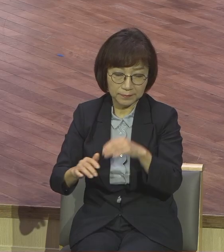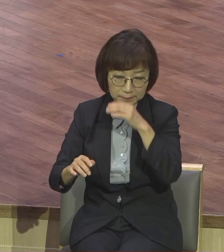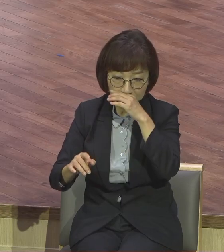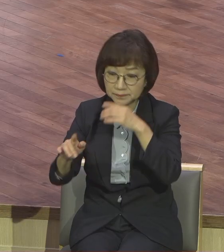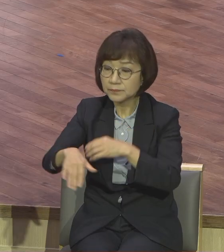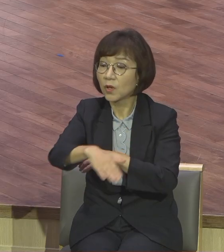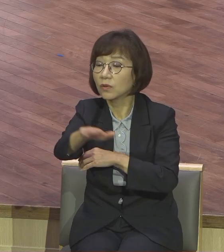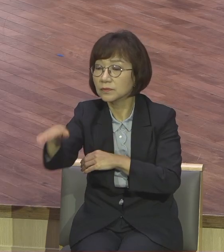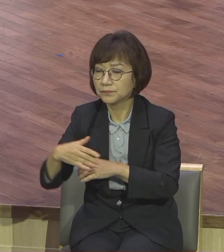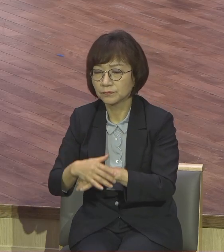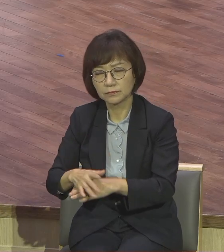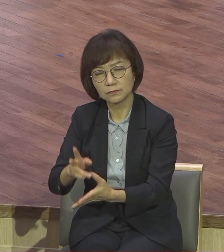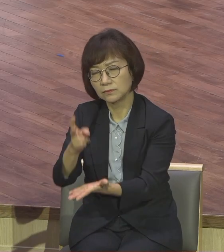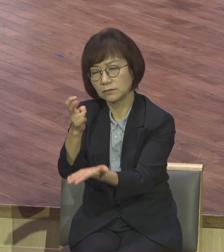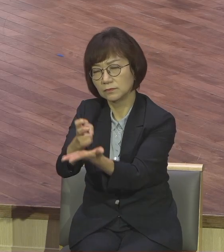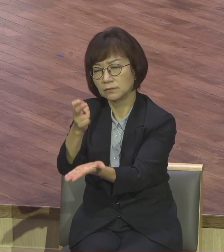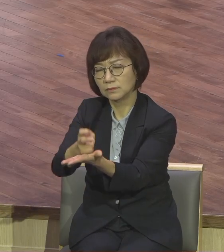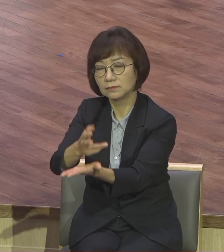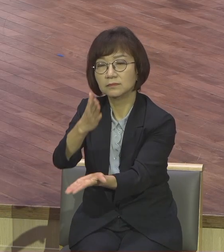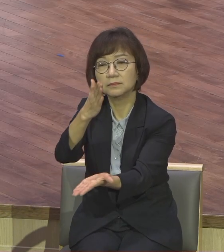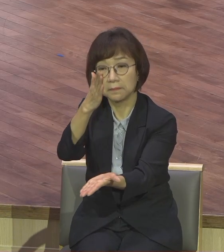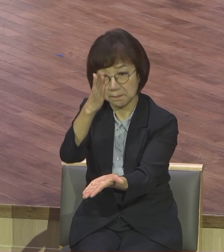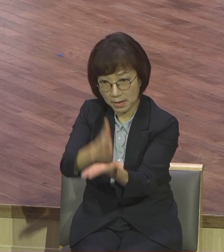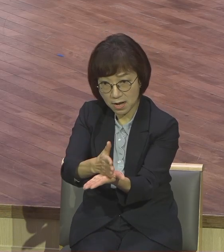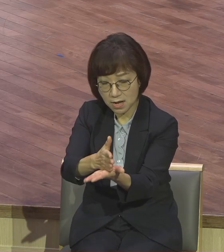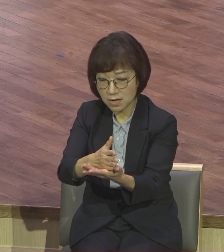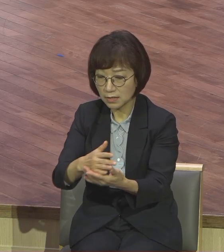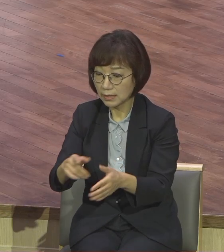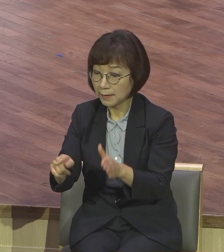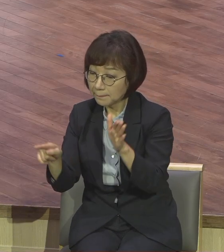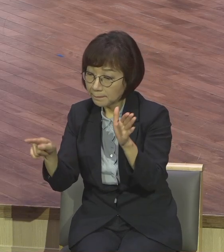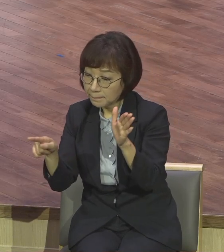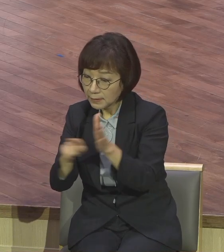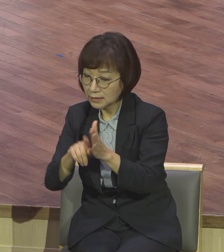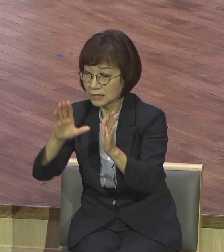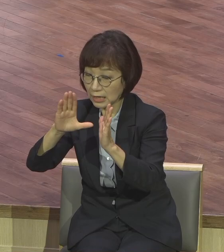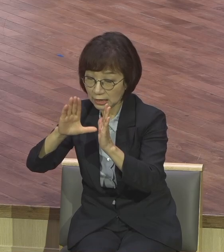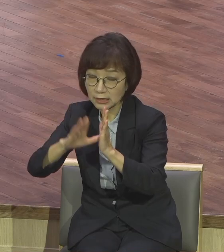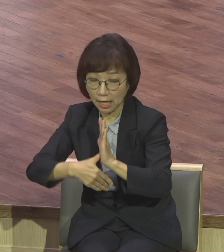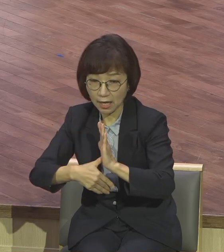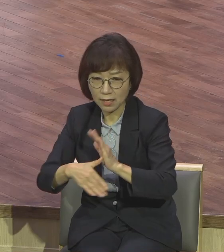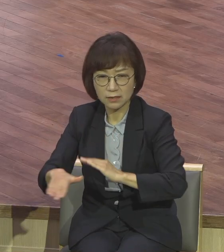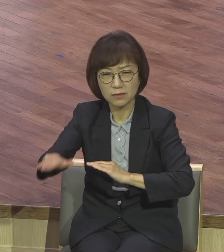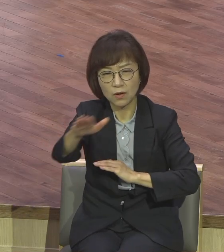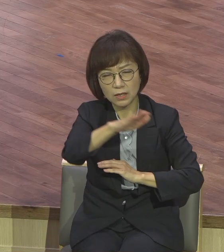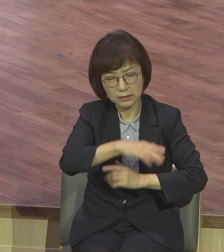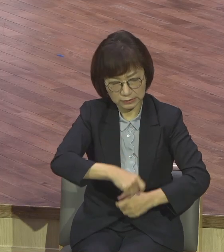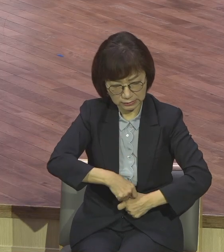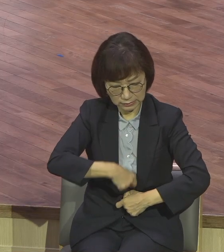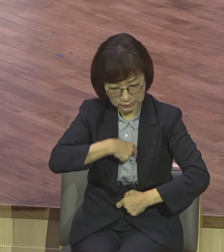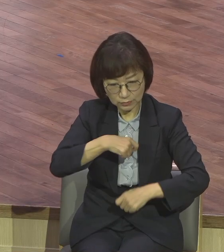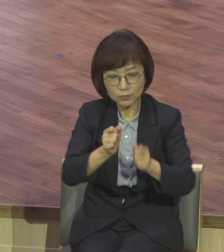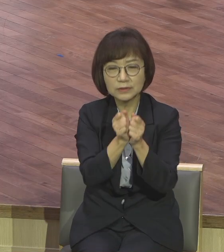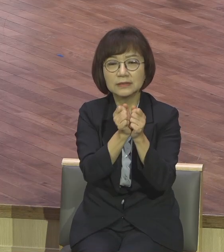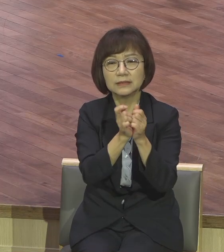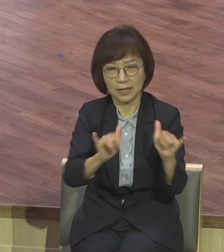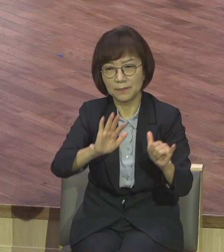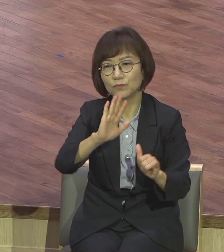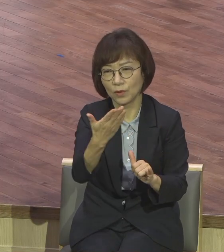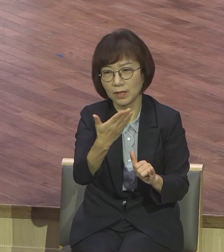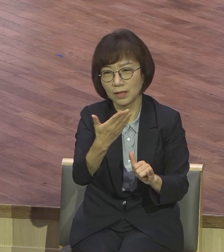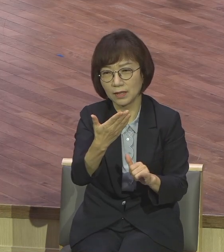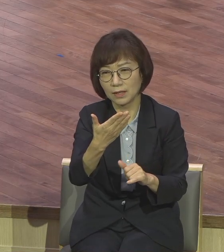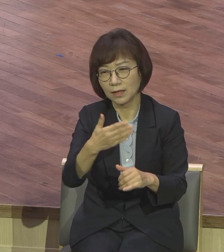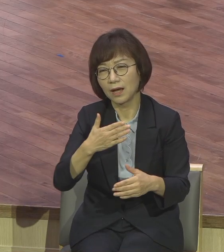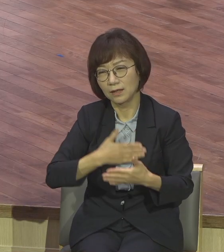아닌 믿음으로 의롭게 된다라는 이신칭의의 구원 진리를 여기서 강조하고